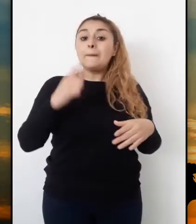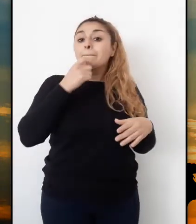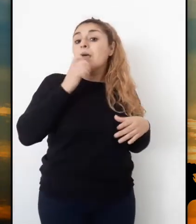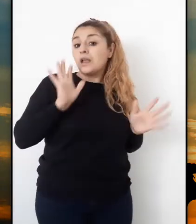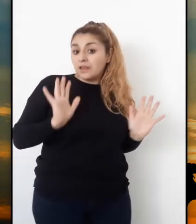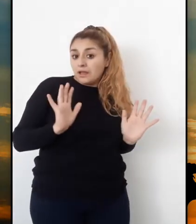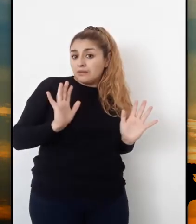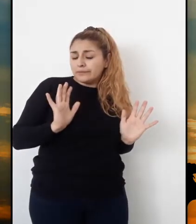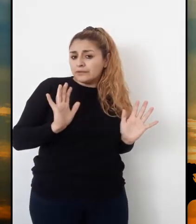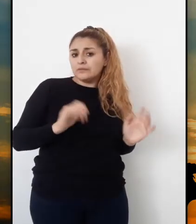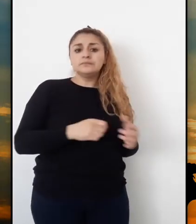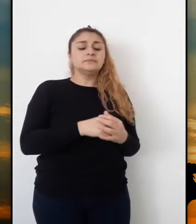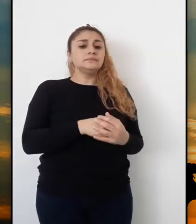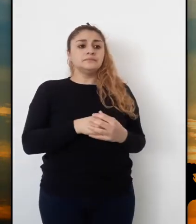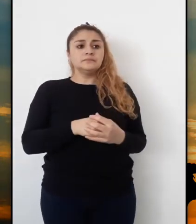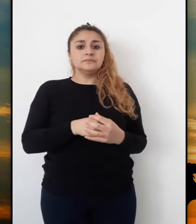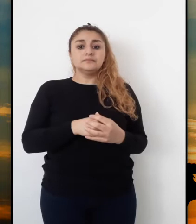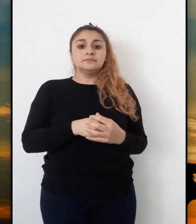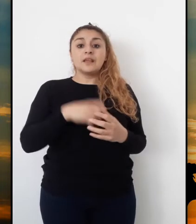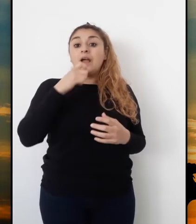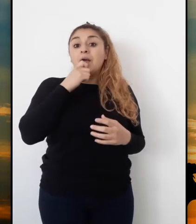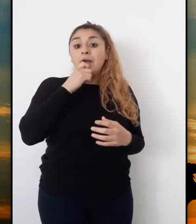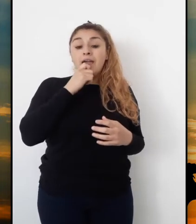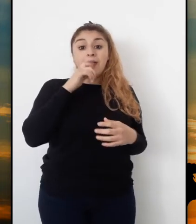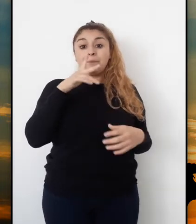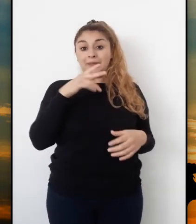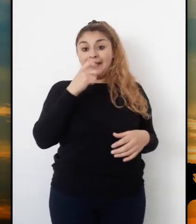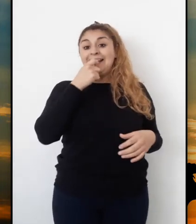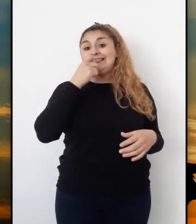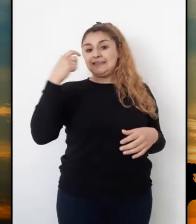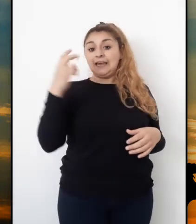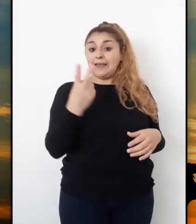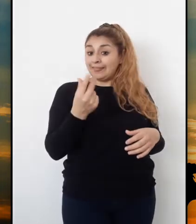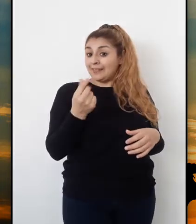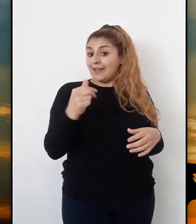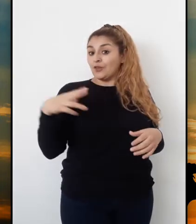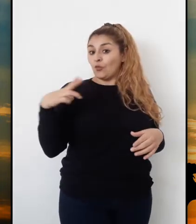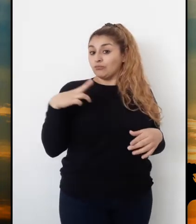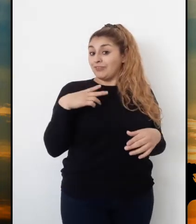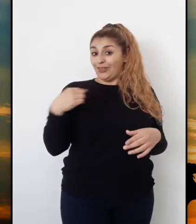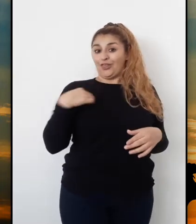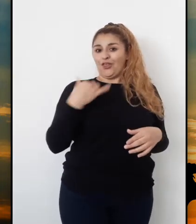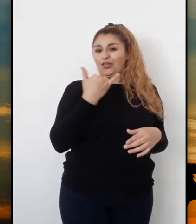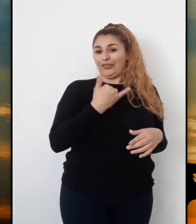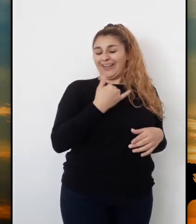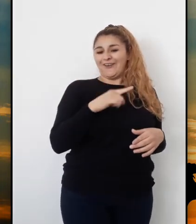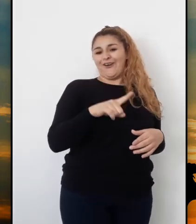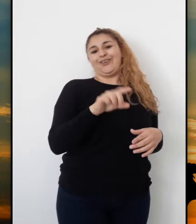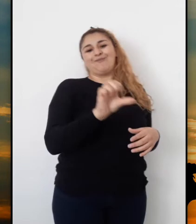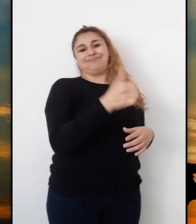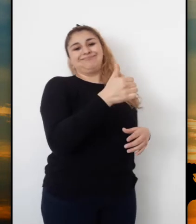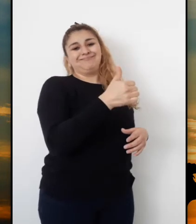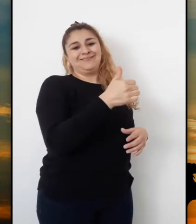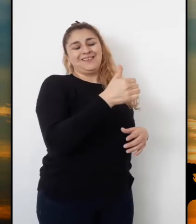On donne un exemple. Damos un ejemplo. La richesse c'est bien. La riqueza está bien. Et la pauvreté c'est mal. Y la pobreza